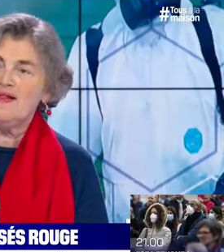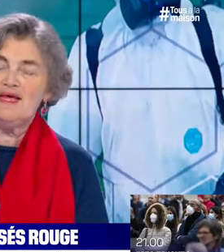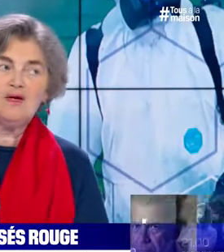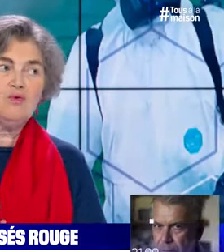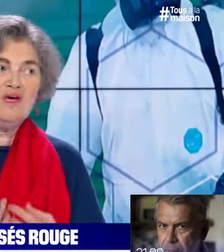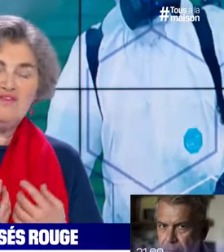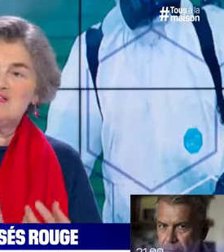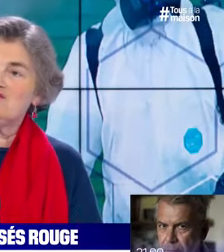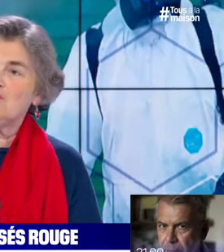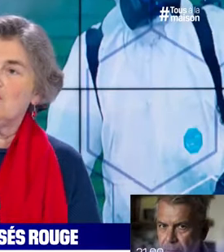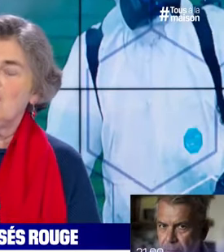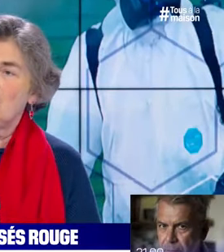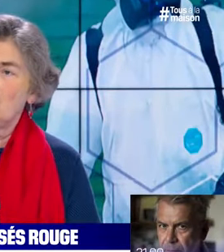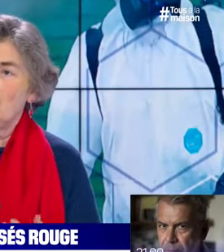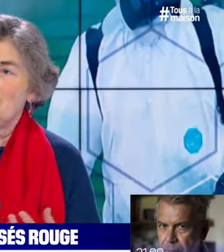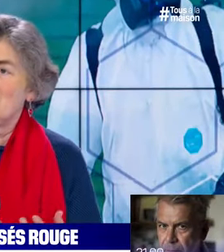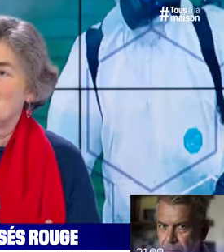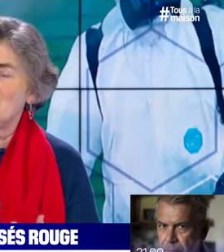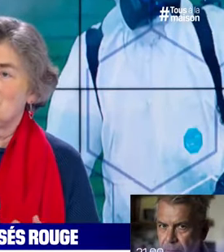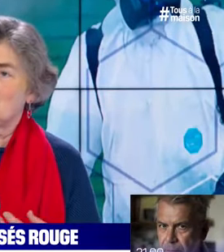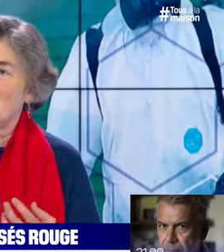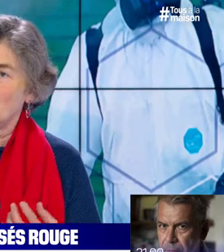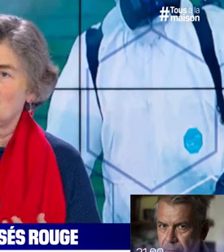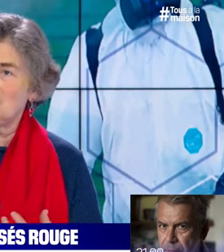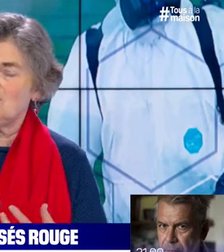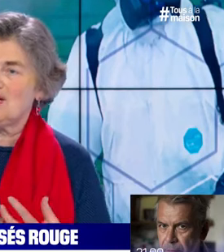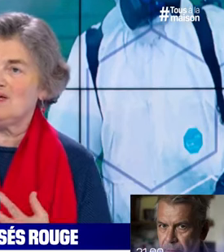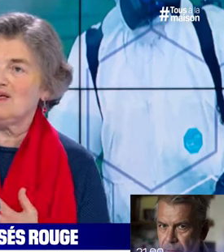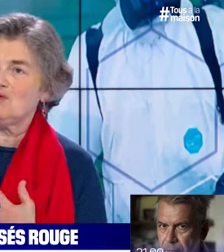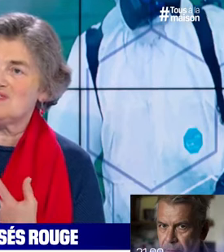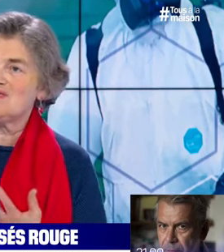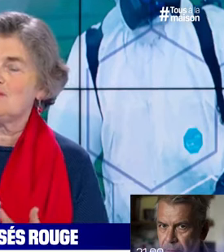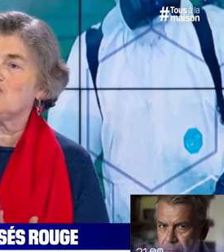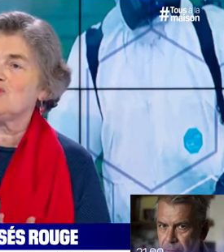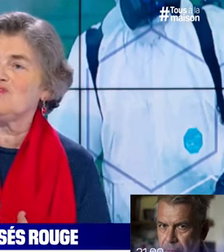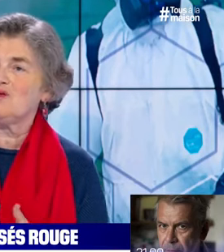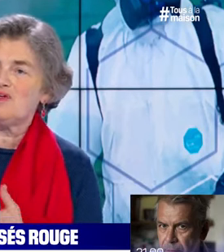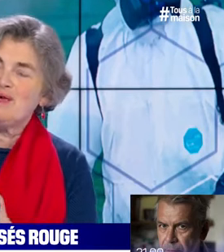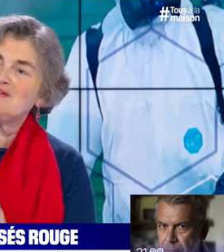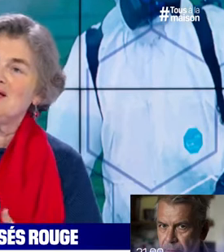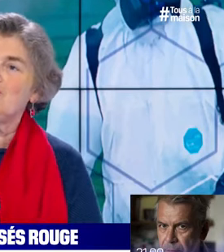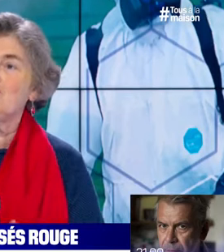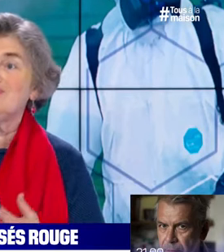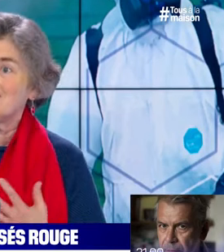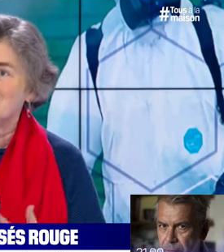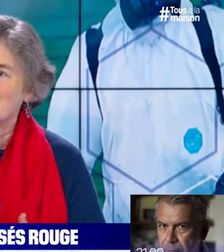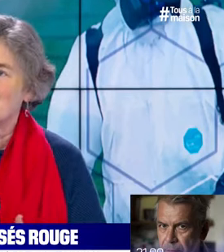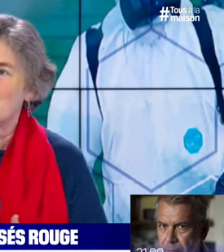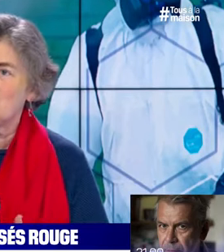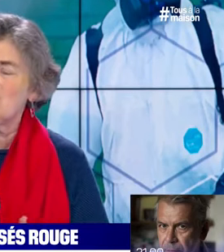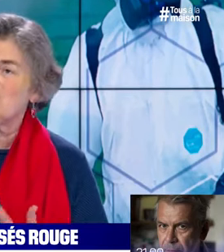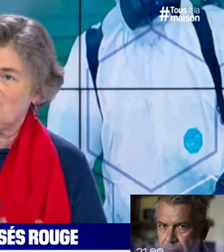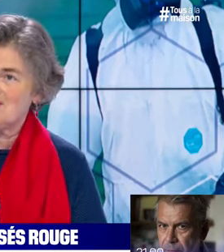s'habitue et que effectivement l'épidémie soit ralentie de telle manière que le système de santé, dans sa partie la plus